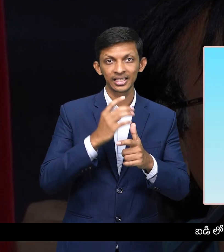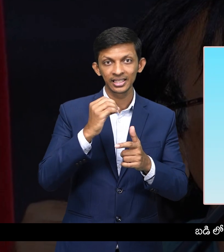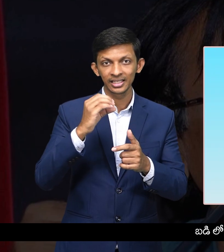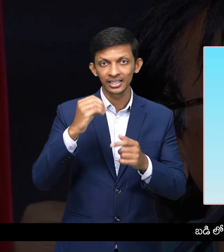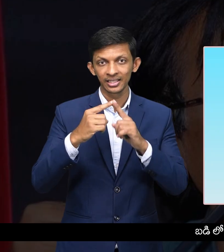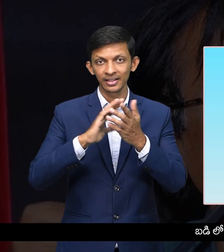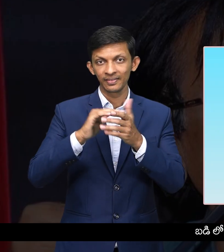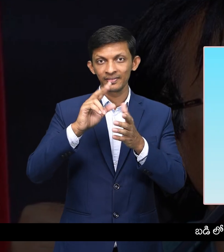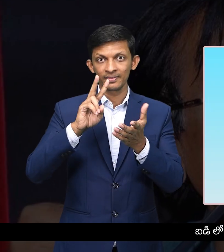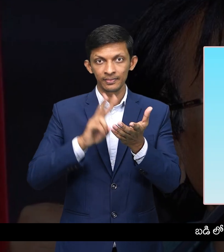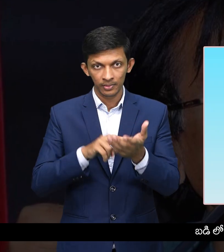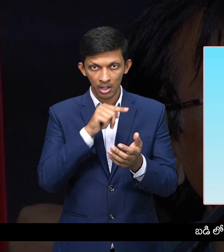బడిలో తనను వేరుగా ఉంచడం,